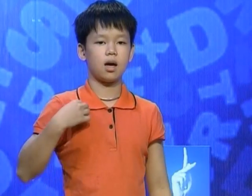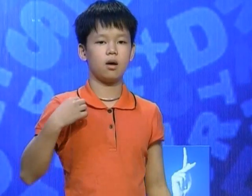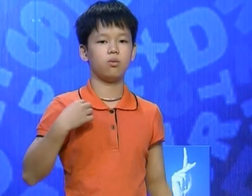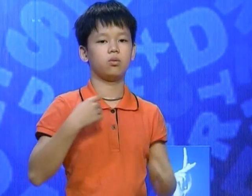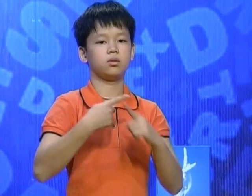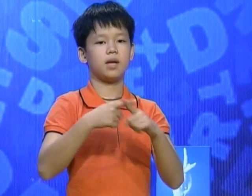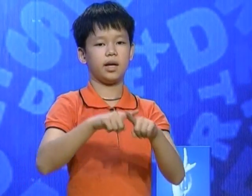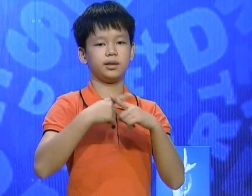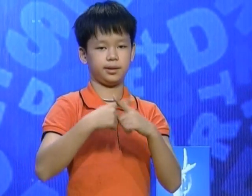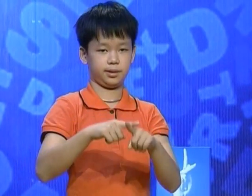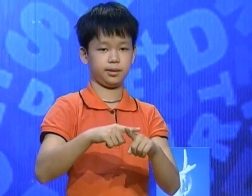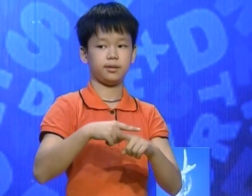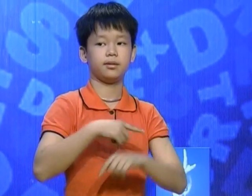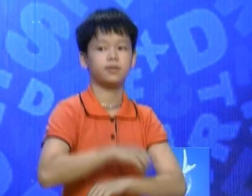Các em cùng quan sát bạn làm ký hiệu áo len nhé.